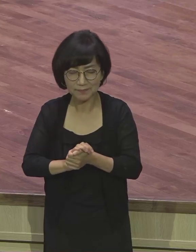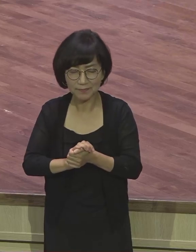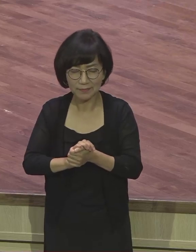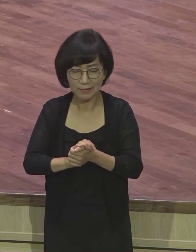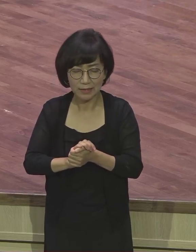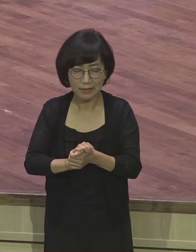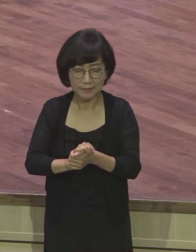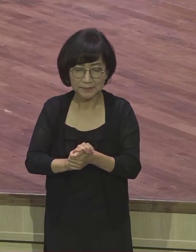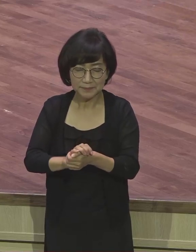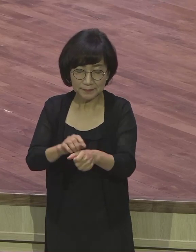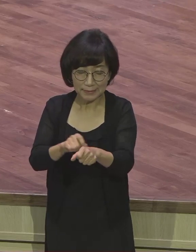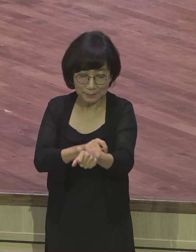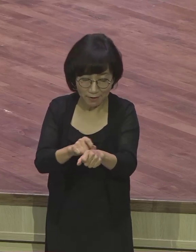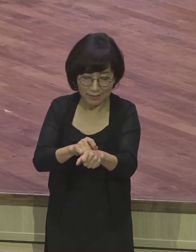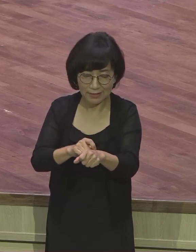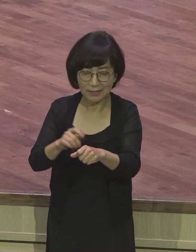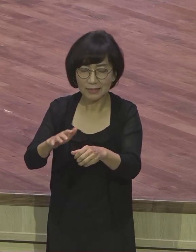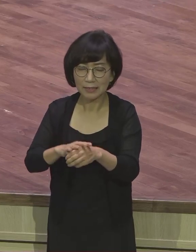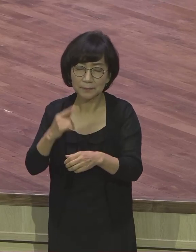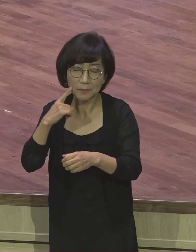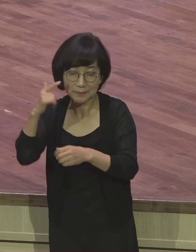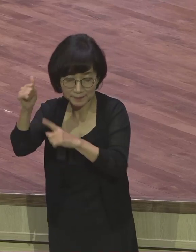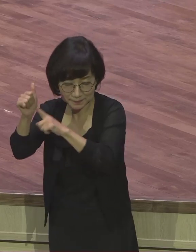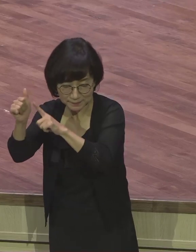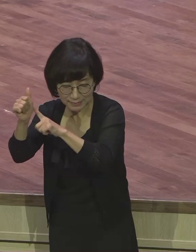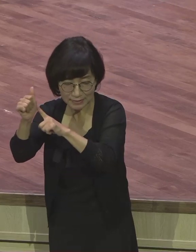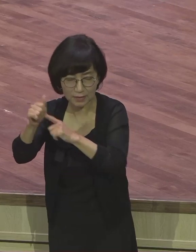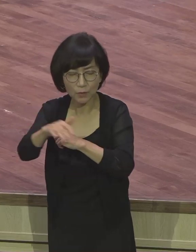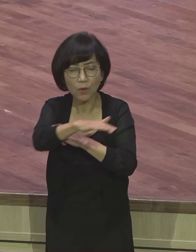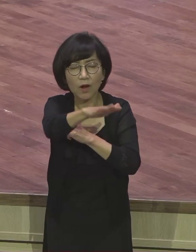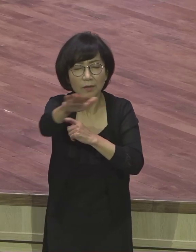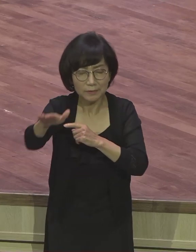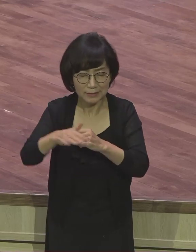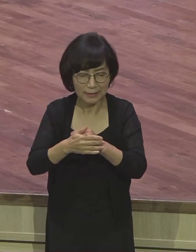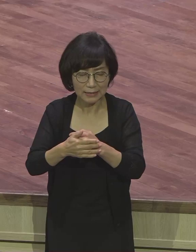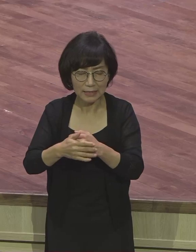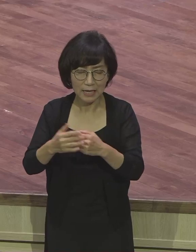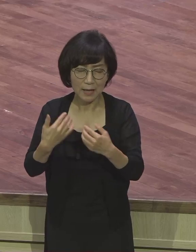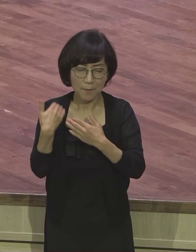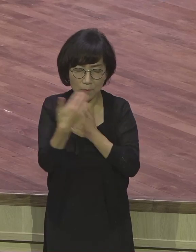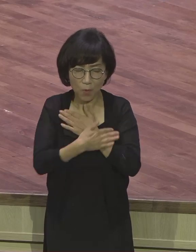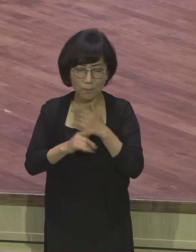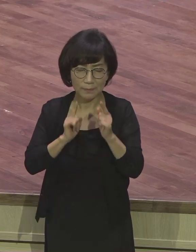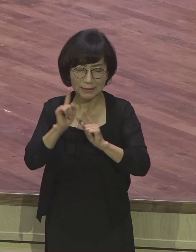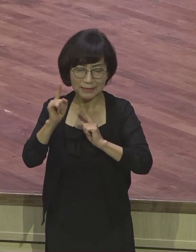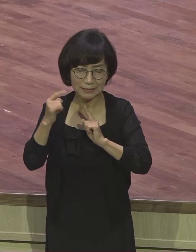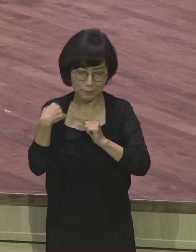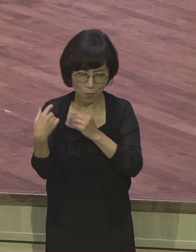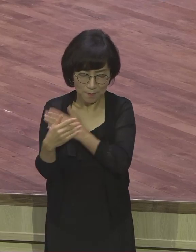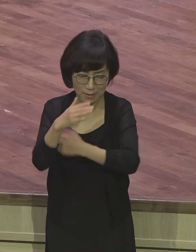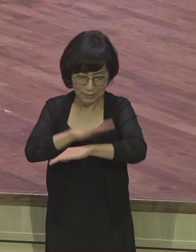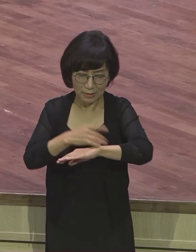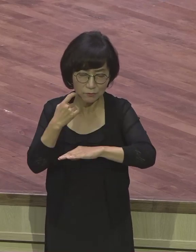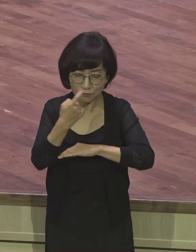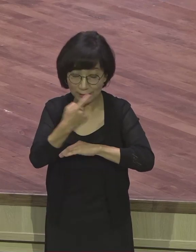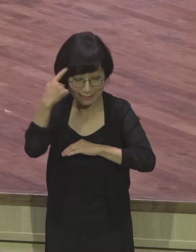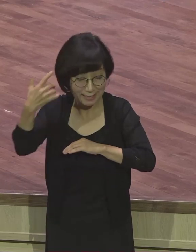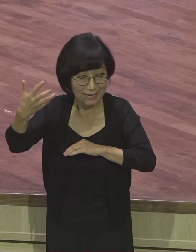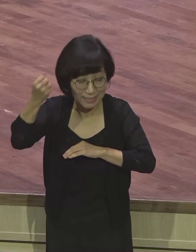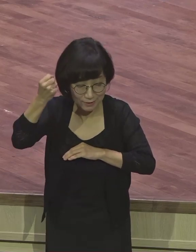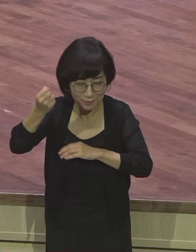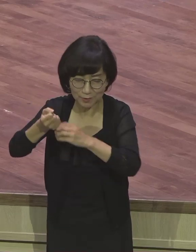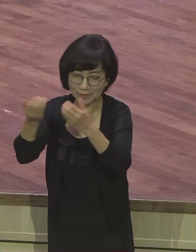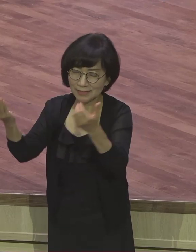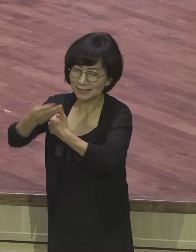특별히 지도자들이 한몸된 이 지체의식을 가지고 은혜의식 속에 감사의식 속에서 각자 주신 각자 직분